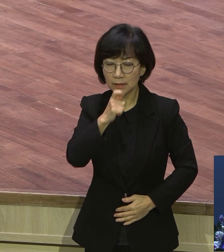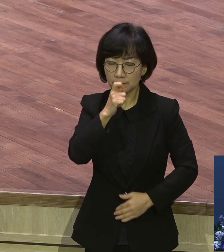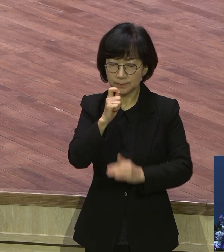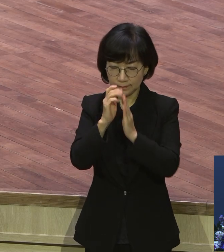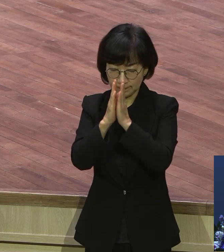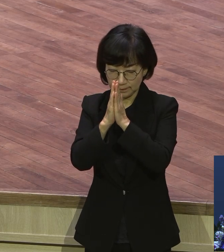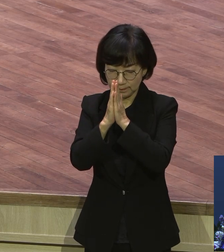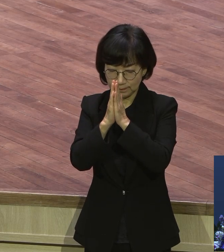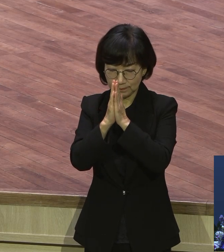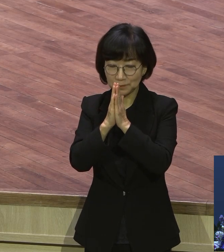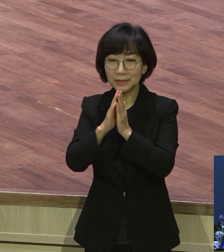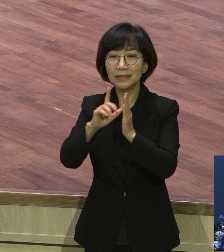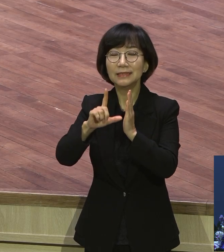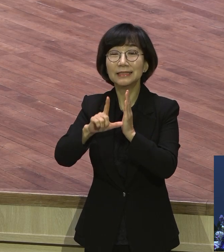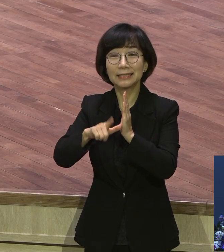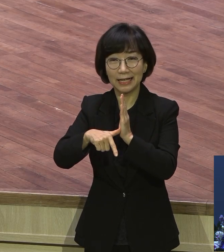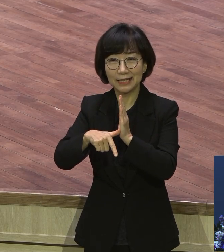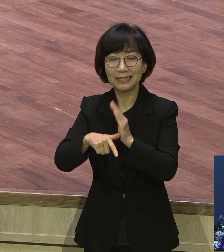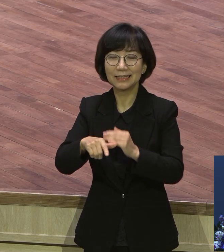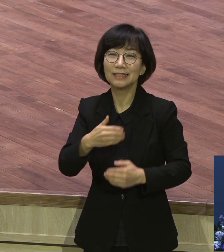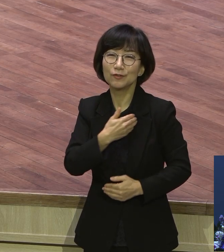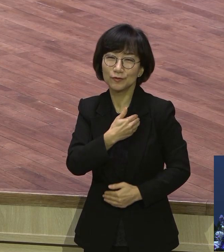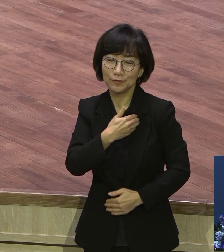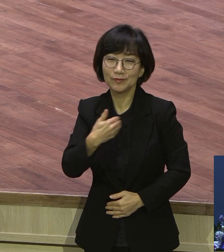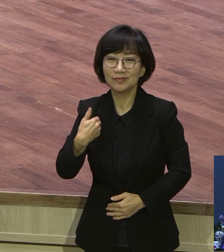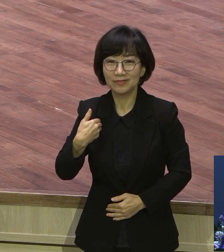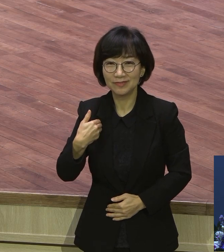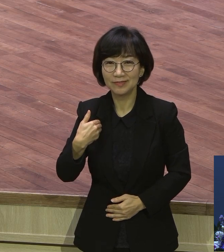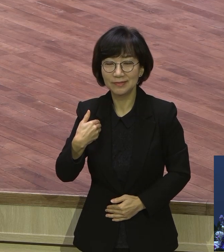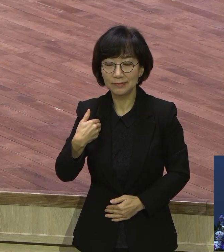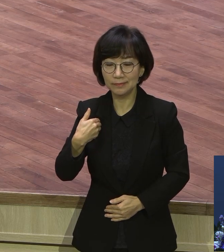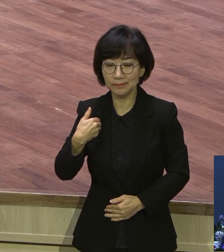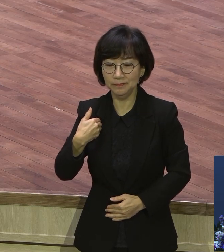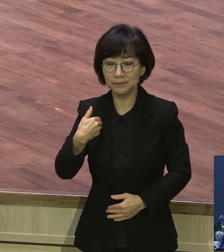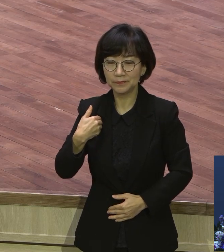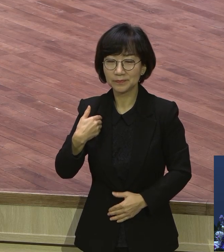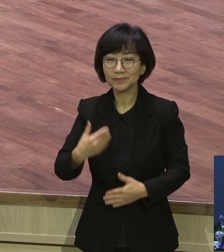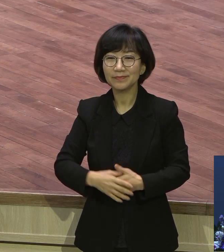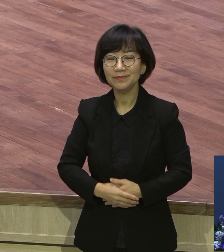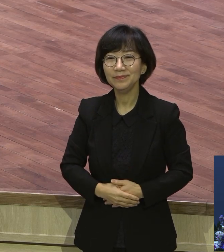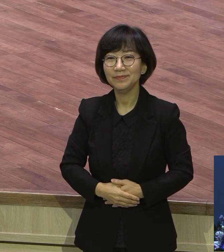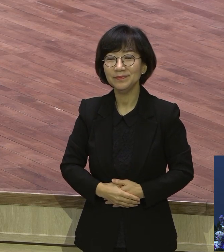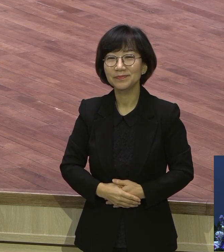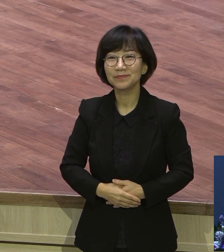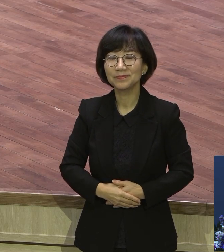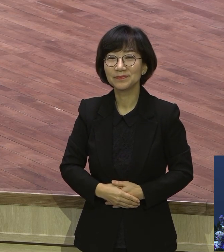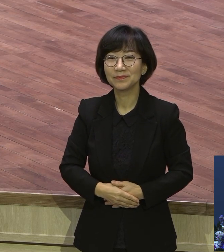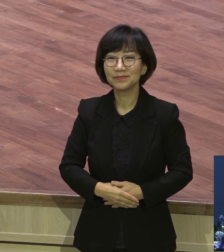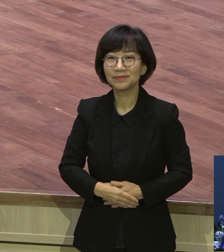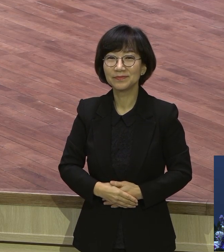시간이 그렇게 많은 기간이다. 그렇게 볼 수도 있습니다.